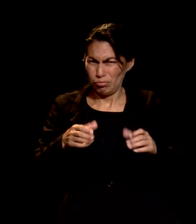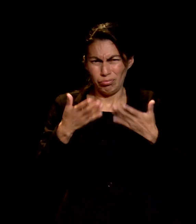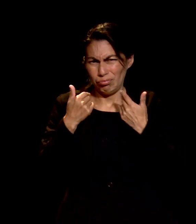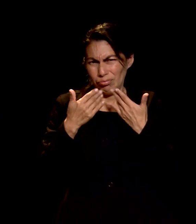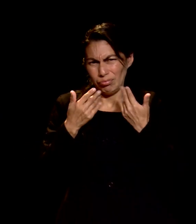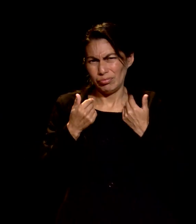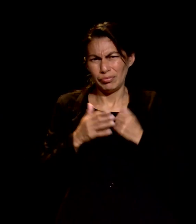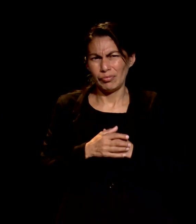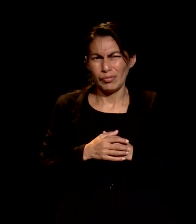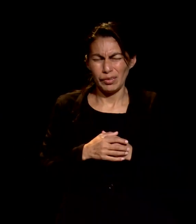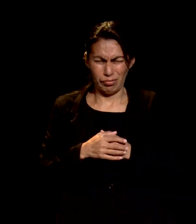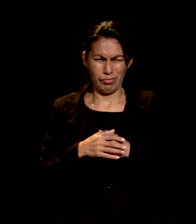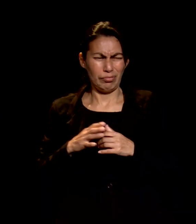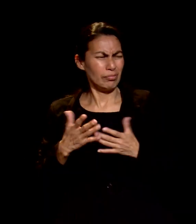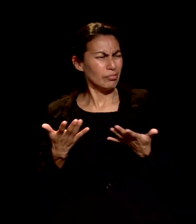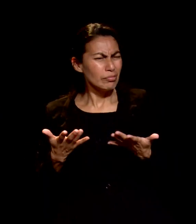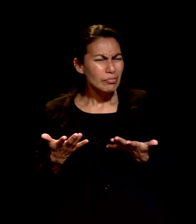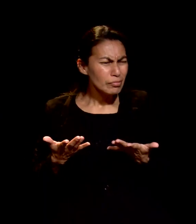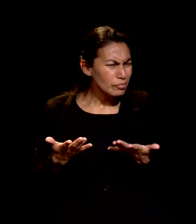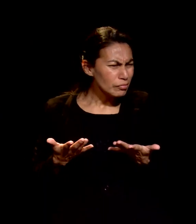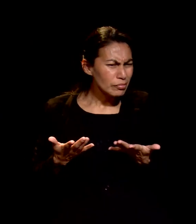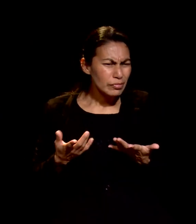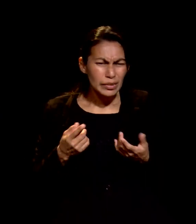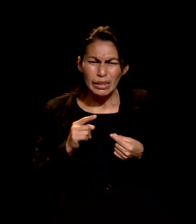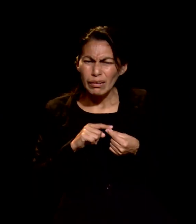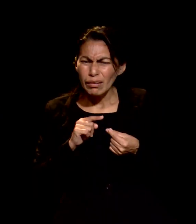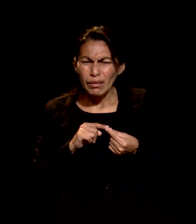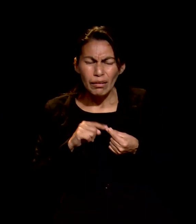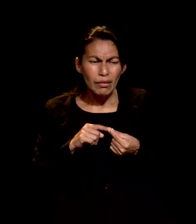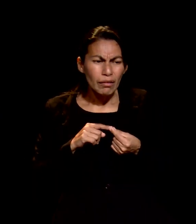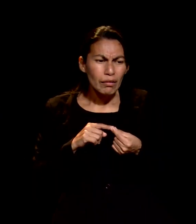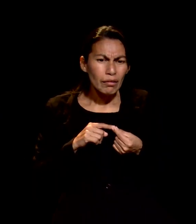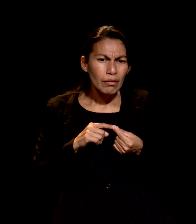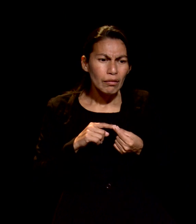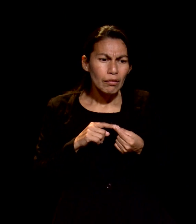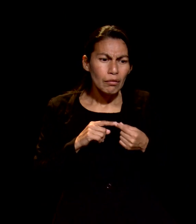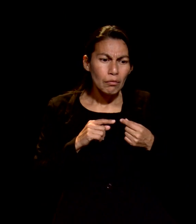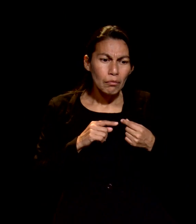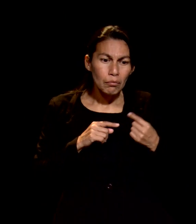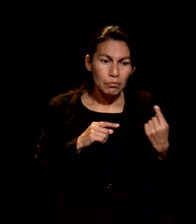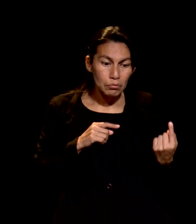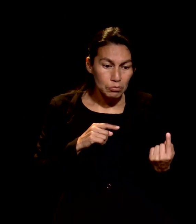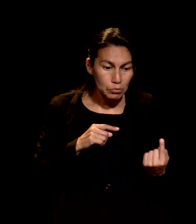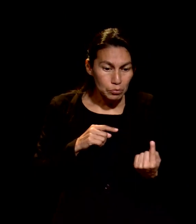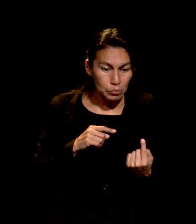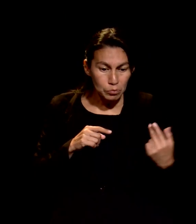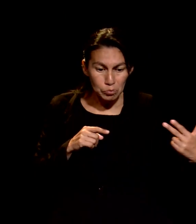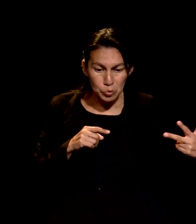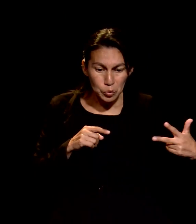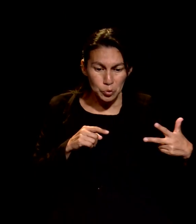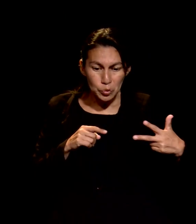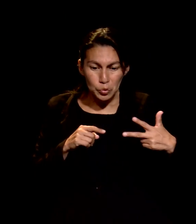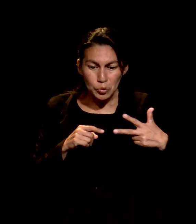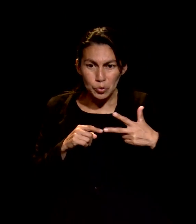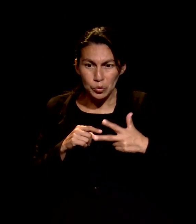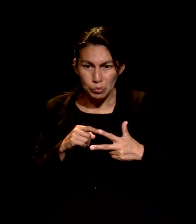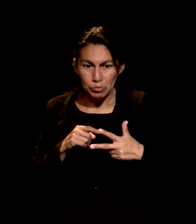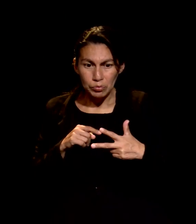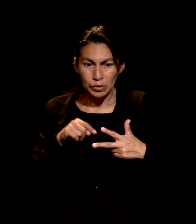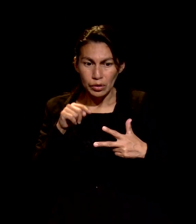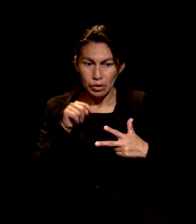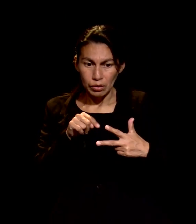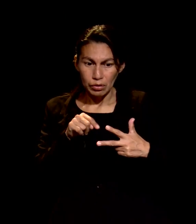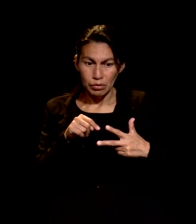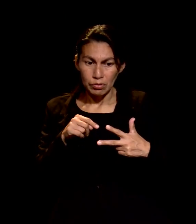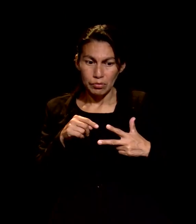motocicletas y me llamó la atención ¿quién vendrá? Pasó, se estacionó